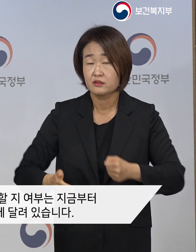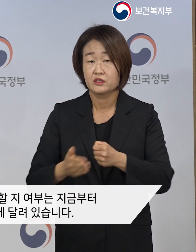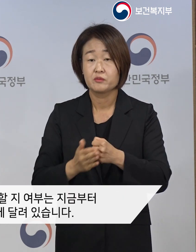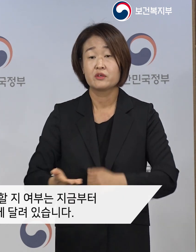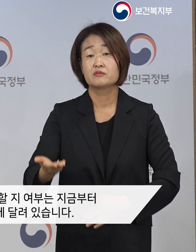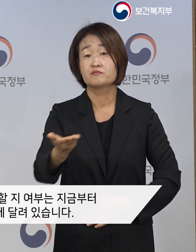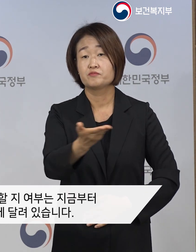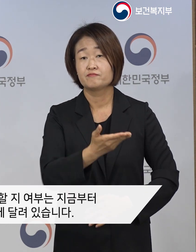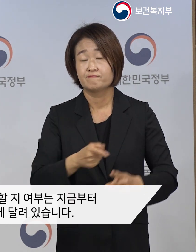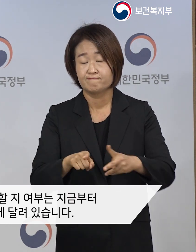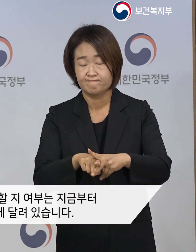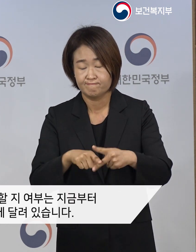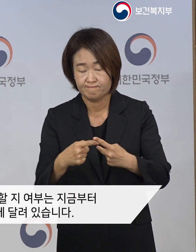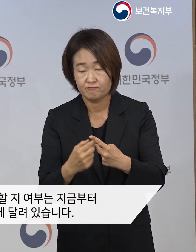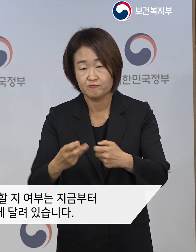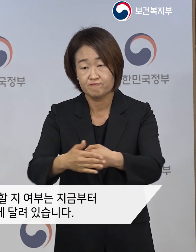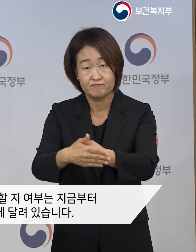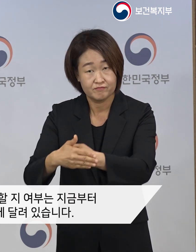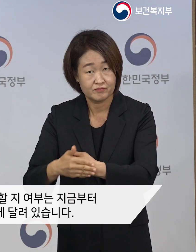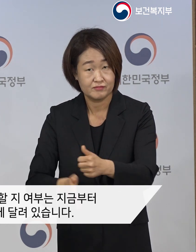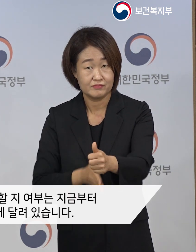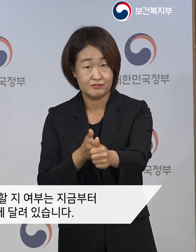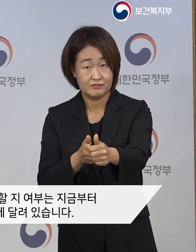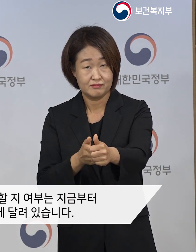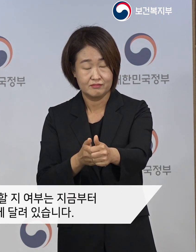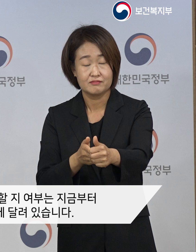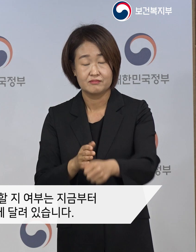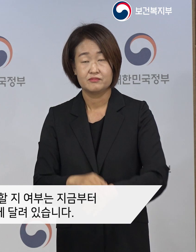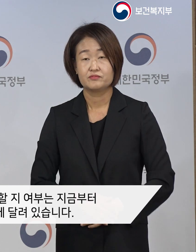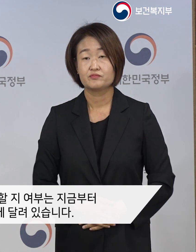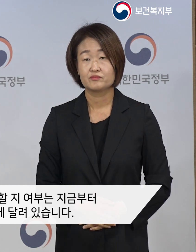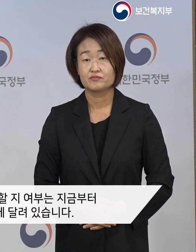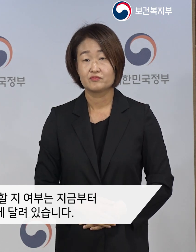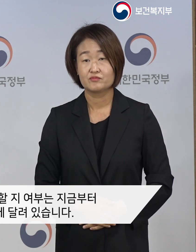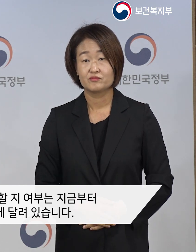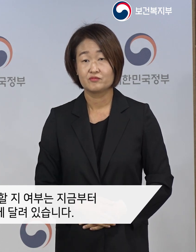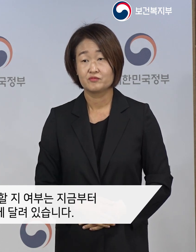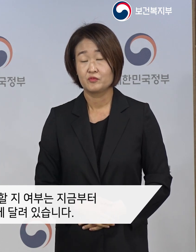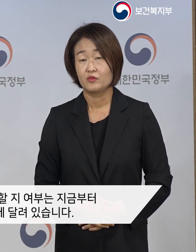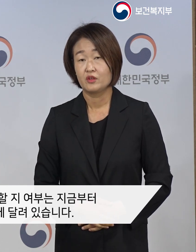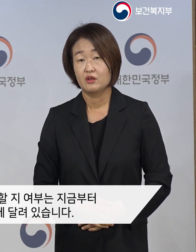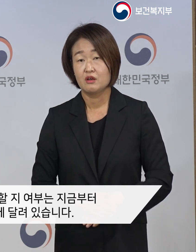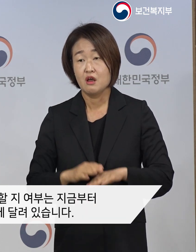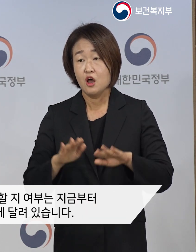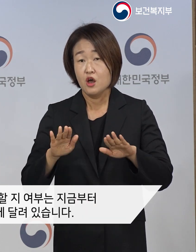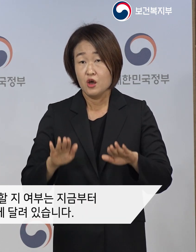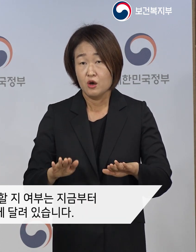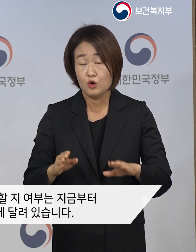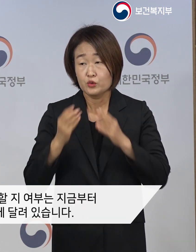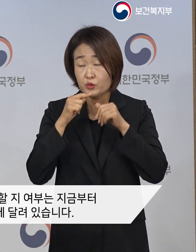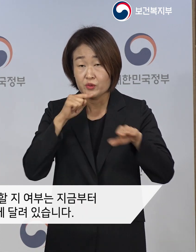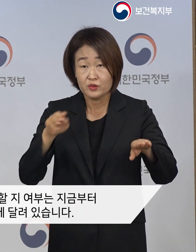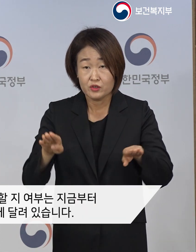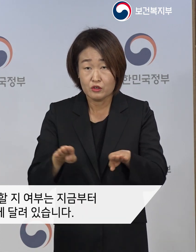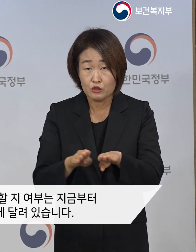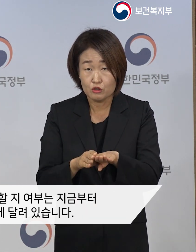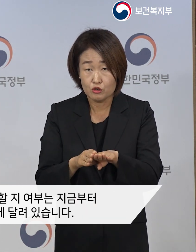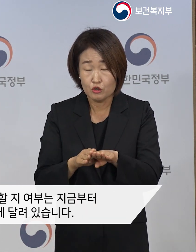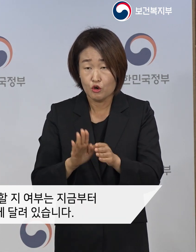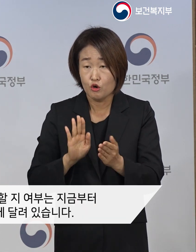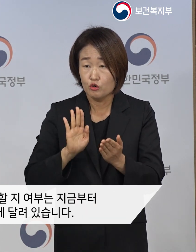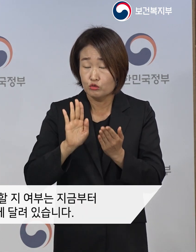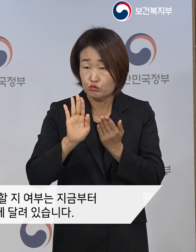이번 주말을 기점으로 대규모 유행이 발생할지 여부는 지금부터 우리 모두가 어떻게